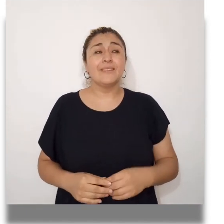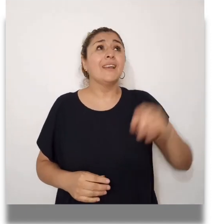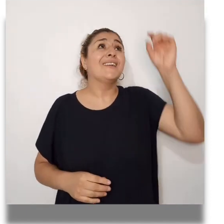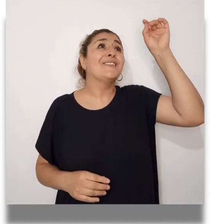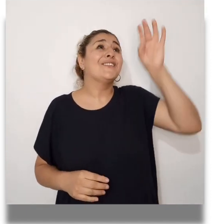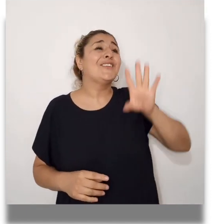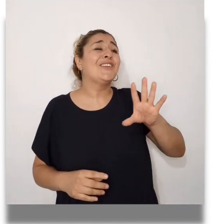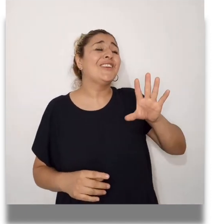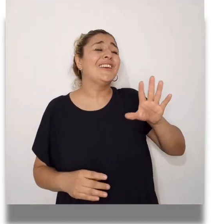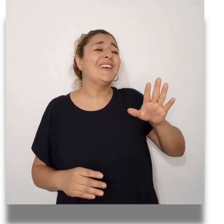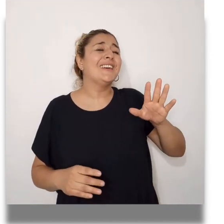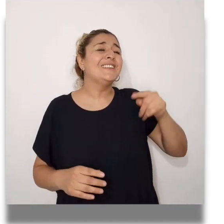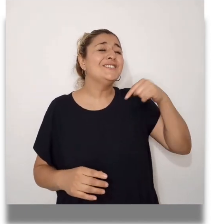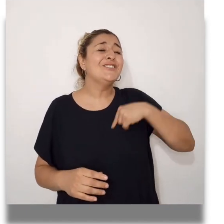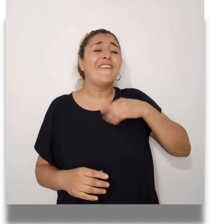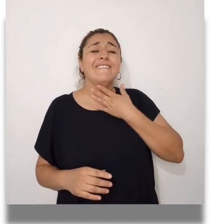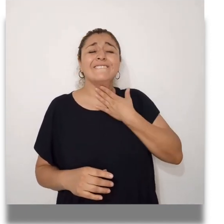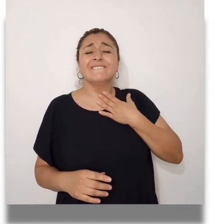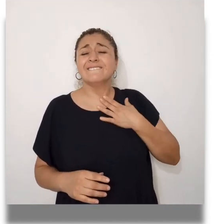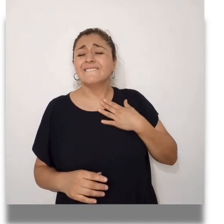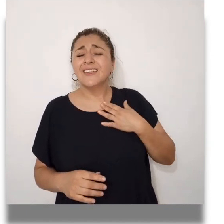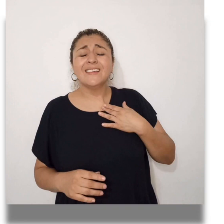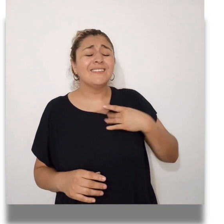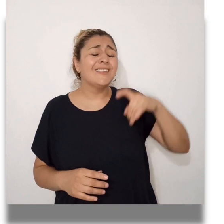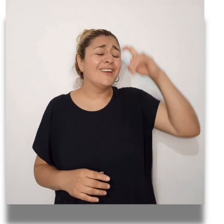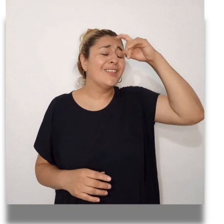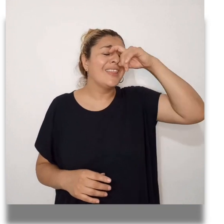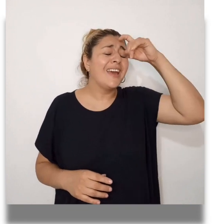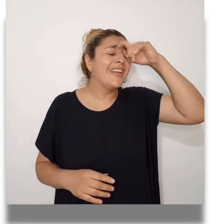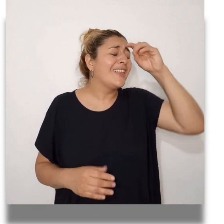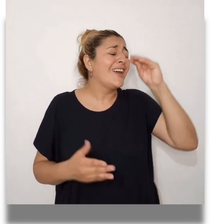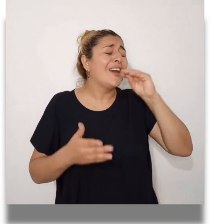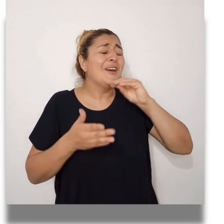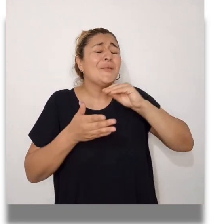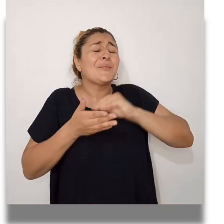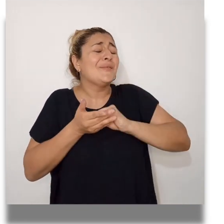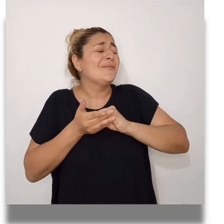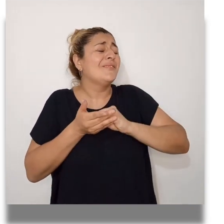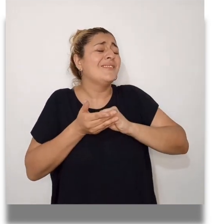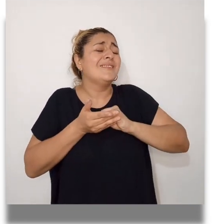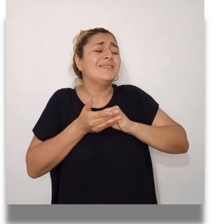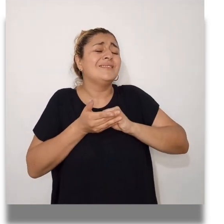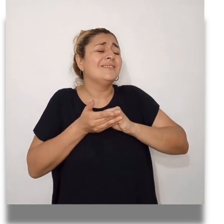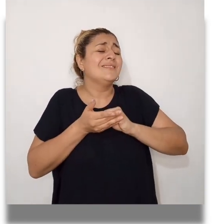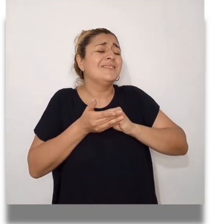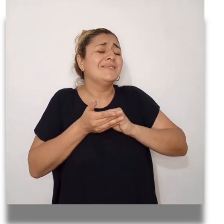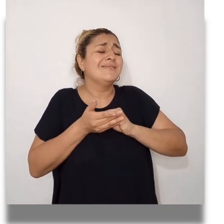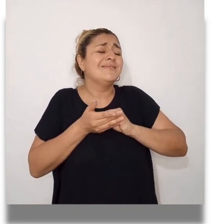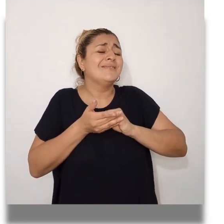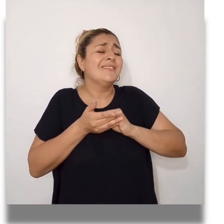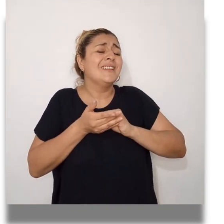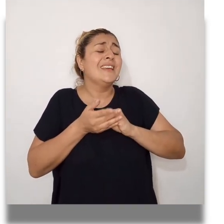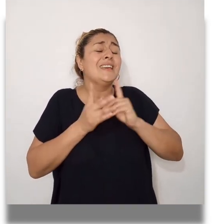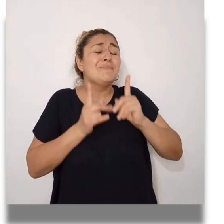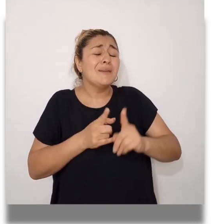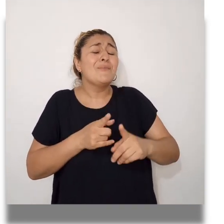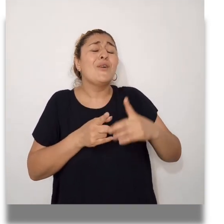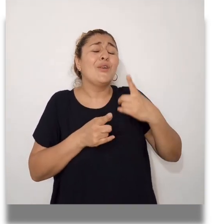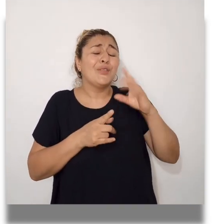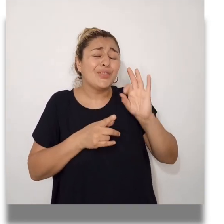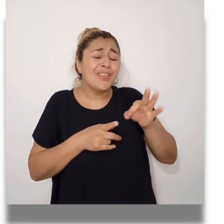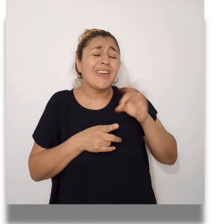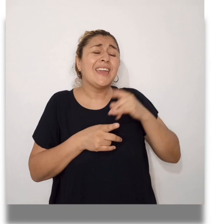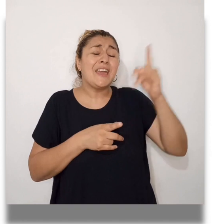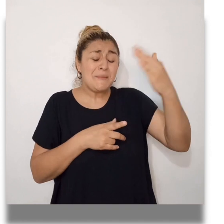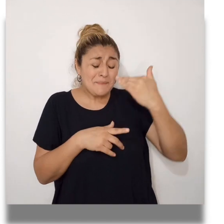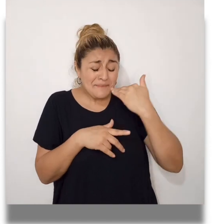Señor, yo deseo la sabiduría. Et la sagesse nous appelle. Y la sabiduría nos llama. C'est